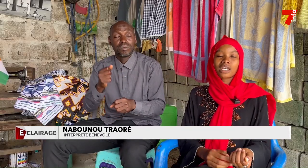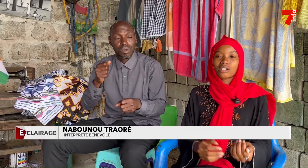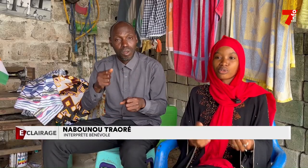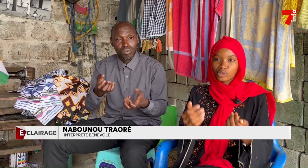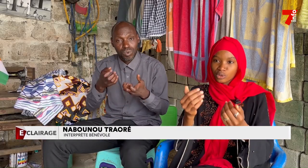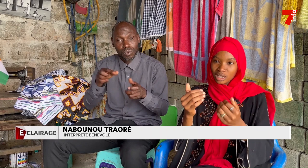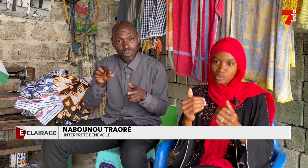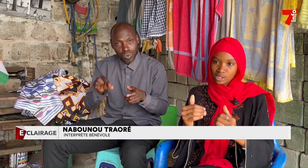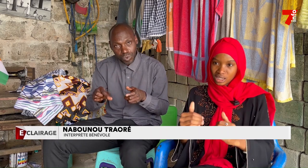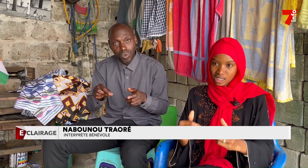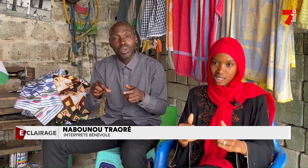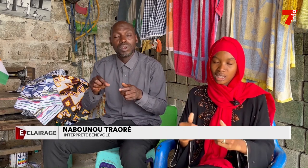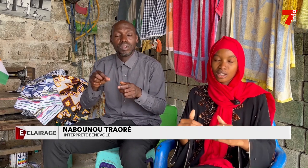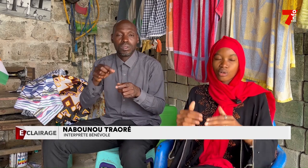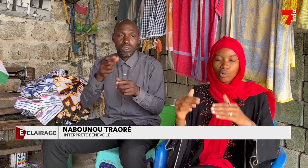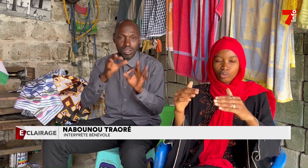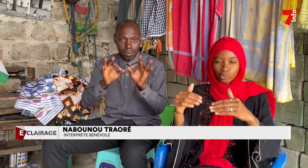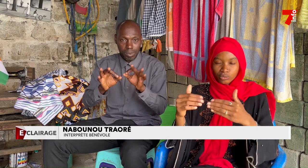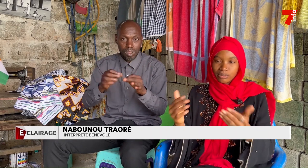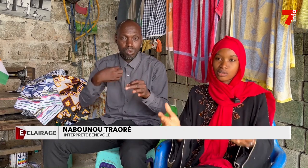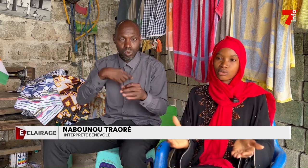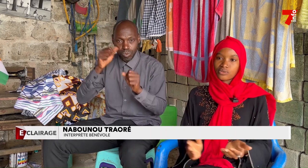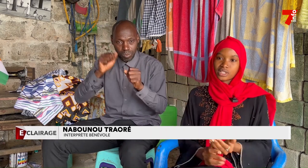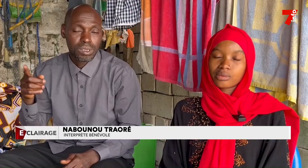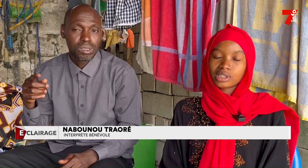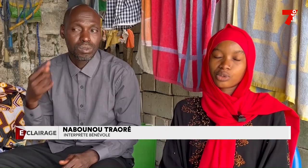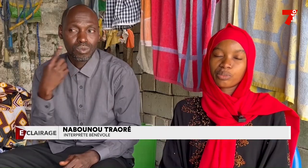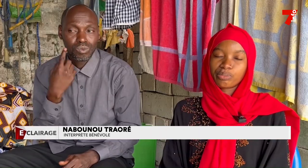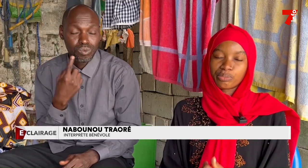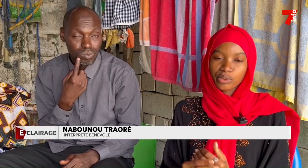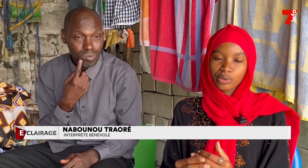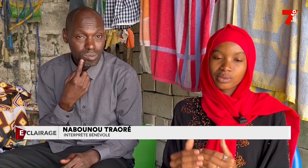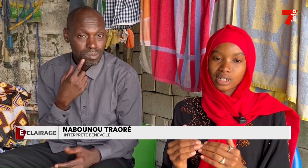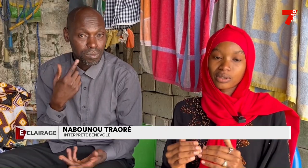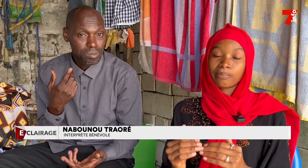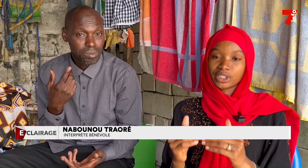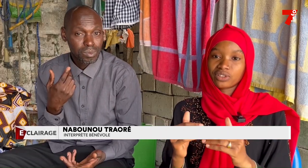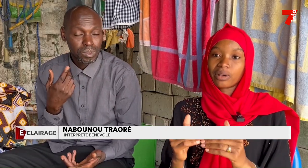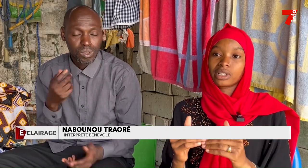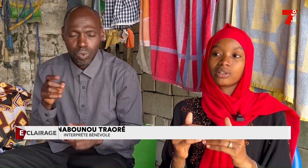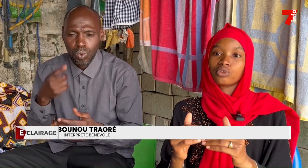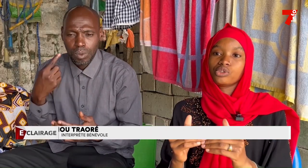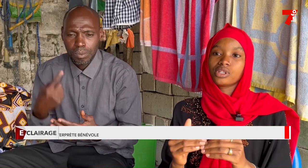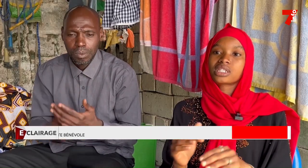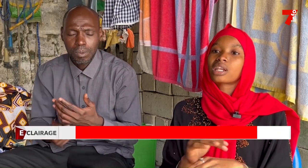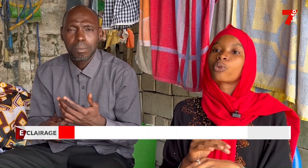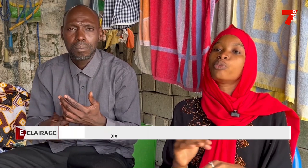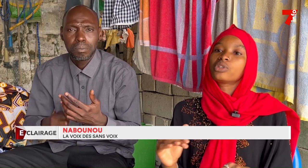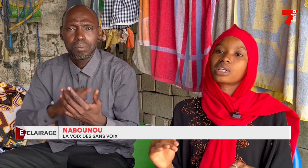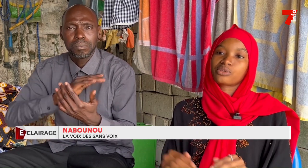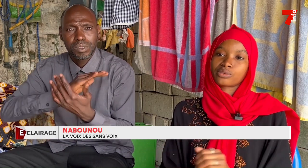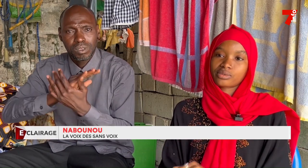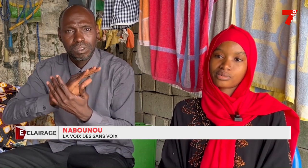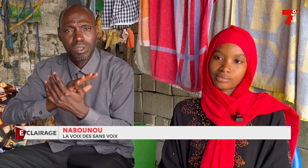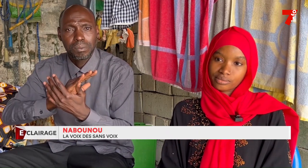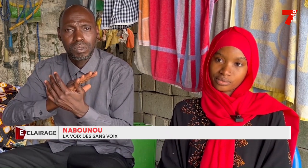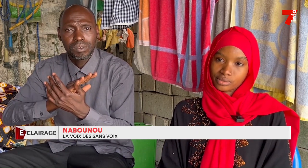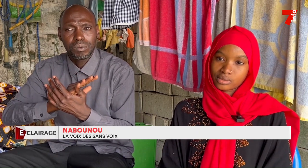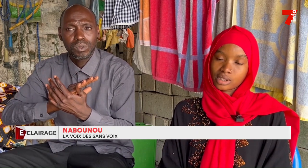incluses dans la société, comme toute personne, fait. Ce qui peut les empêcher vraiment d'évoluer, c'est la communication.